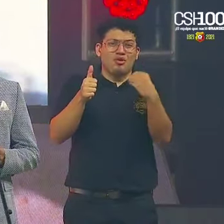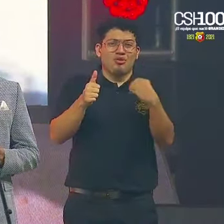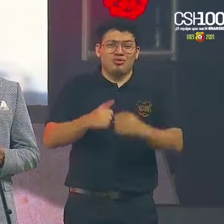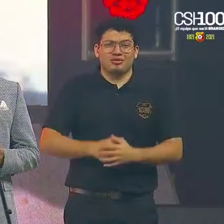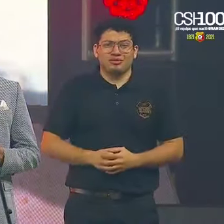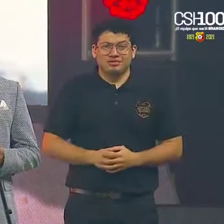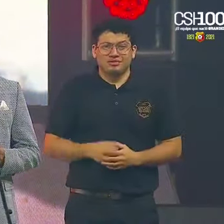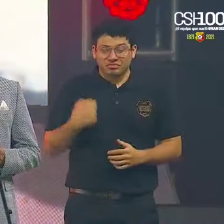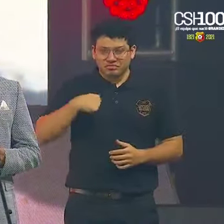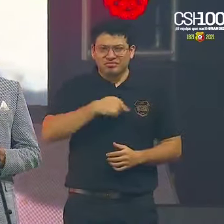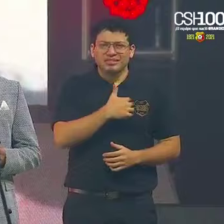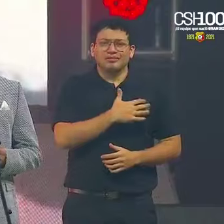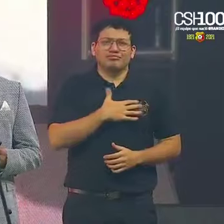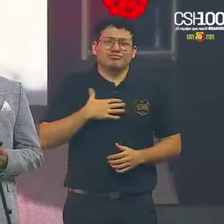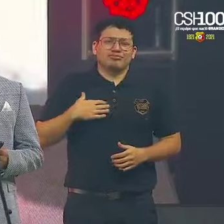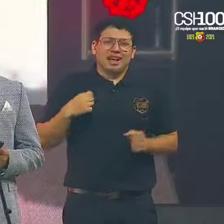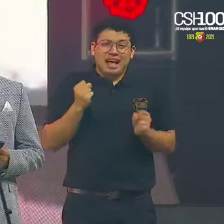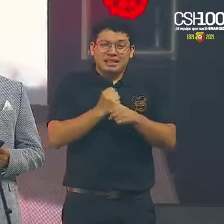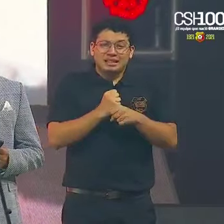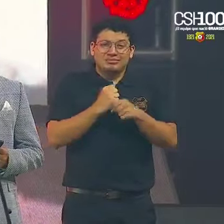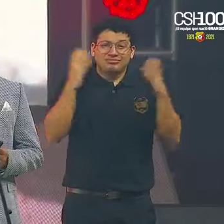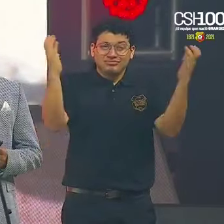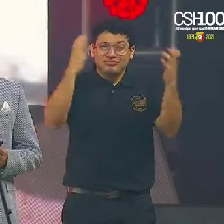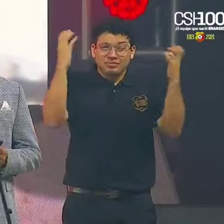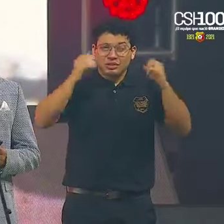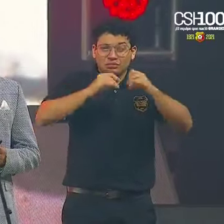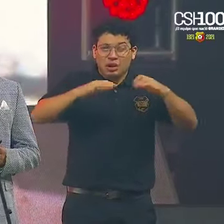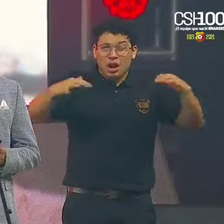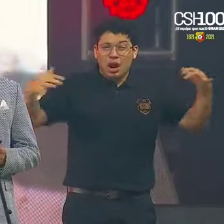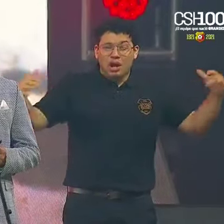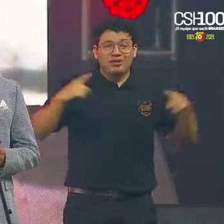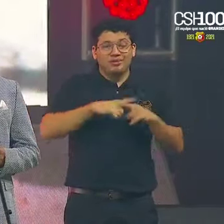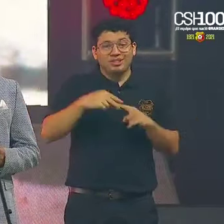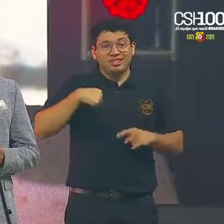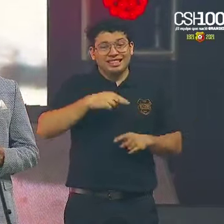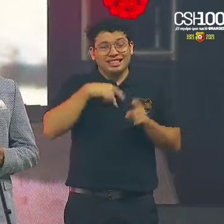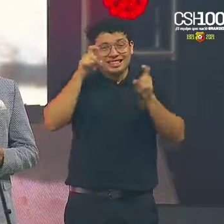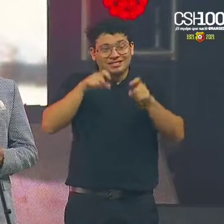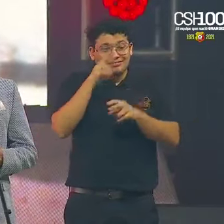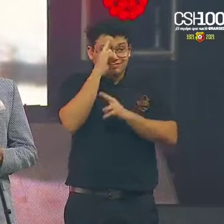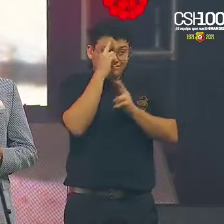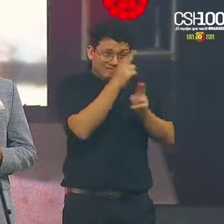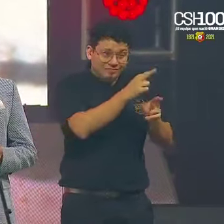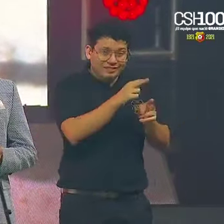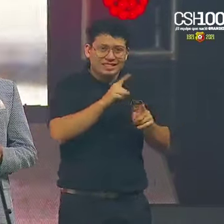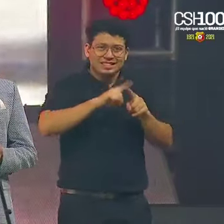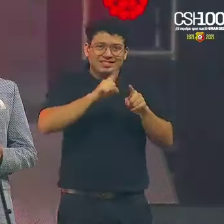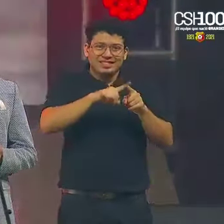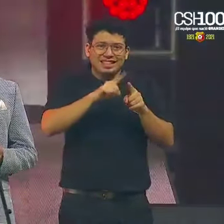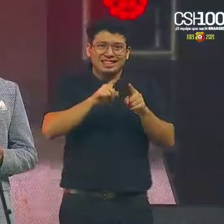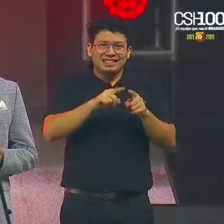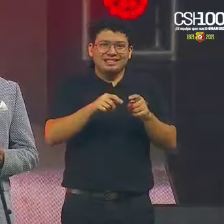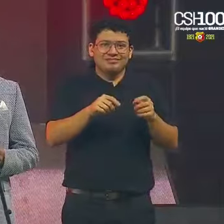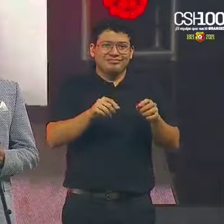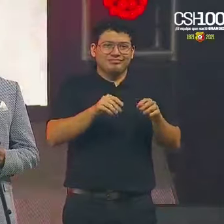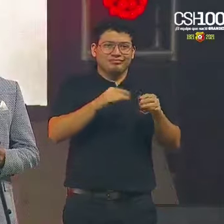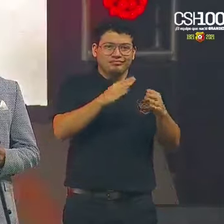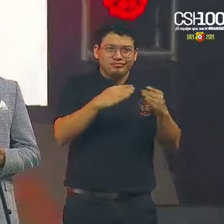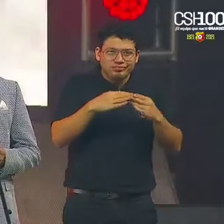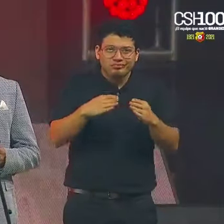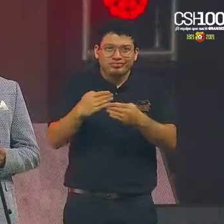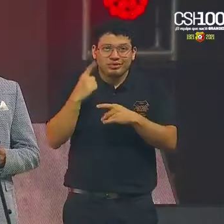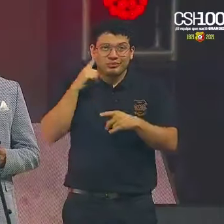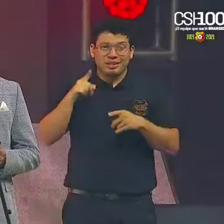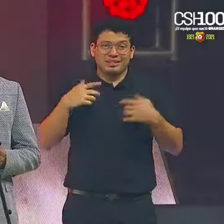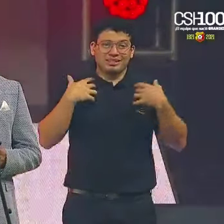Nos hubiese encantado hacer un evento masivo, pero debemos respetar las medidas de las autoridades. Y lo más importante, respetar a